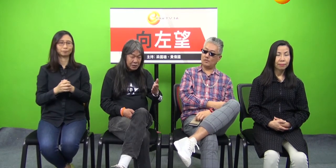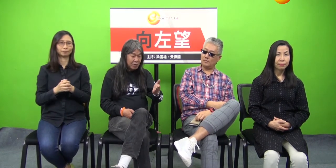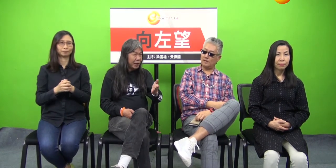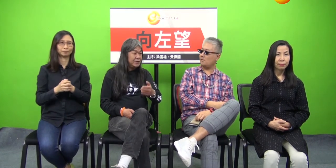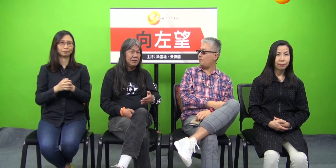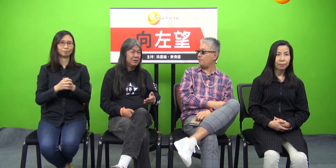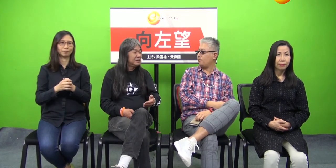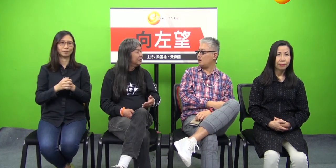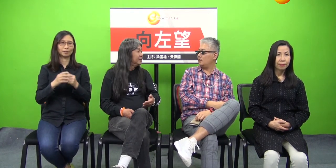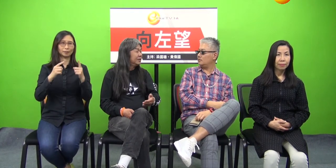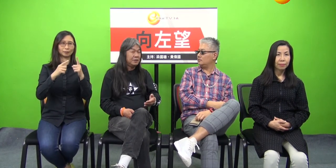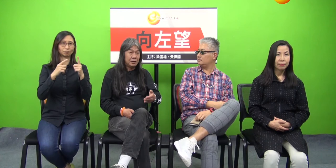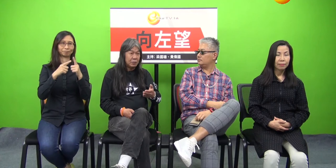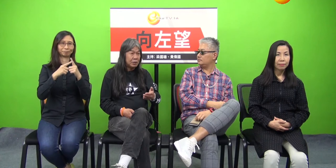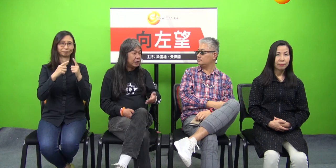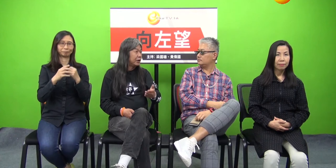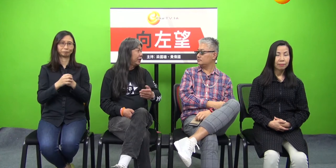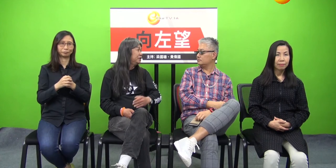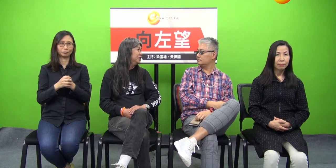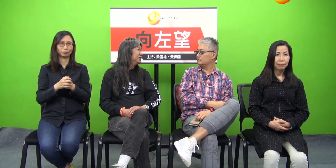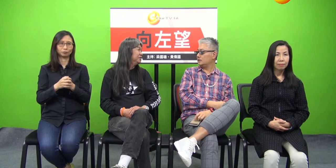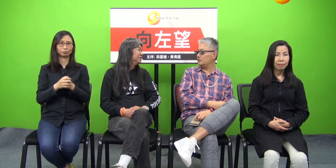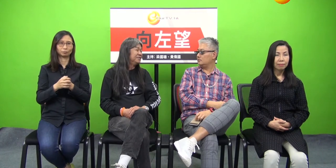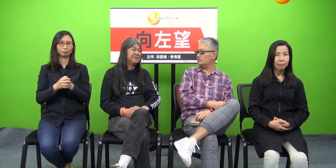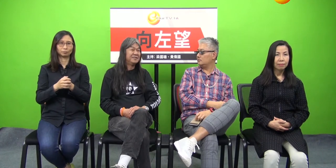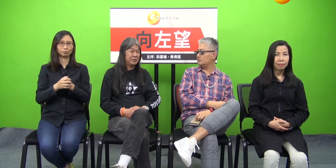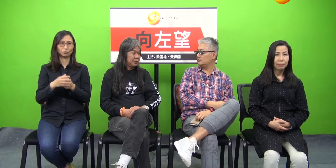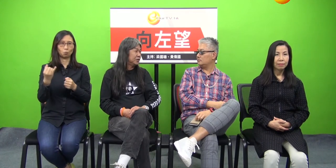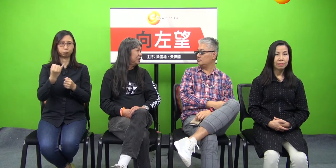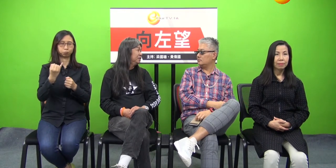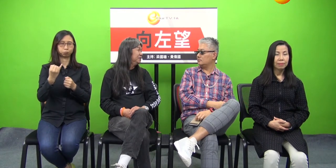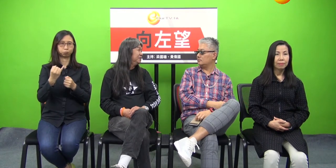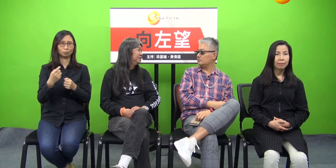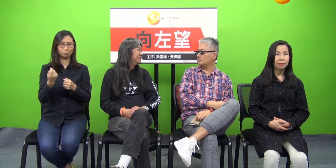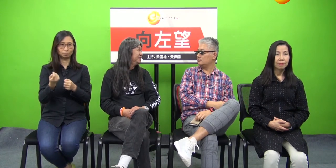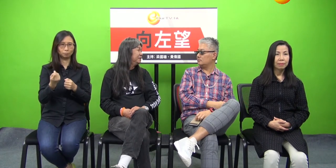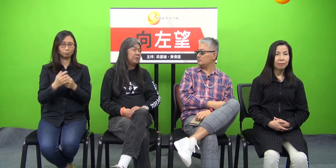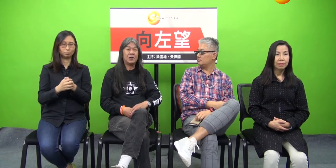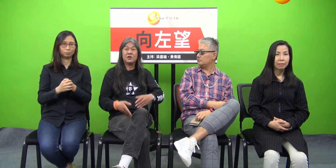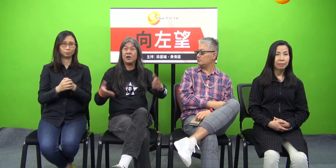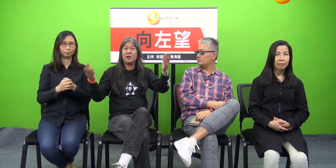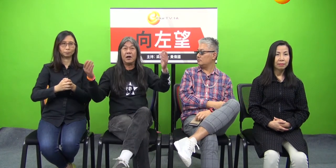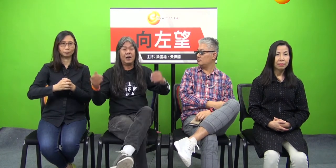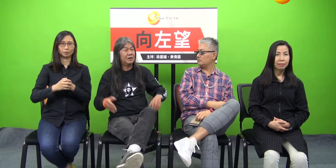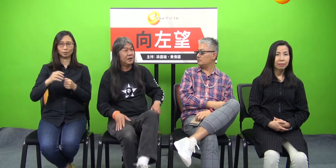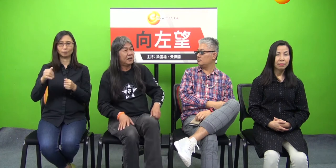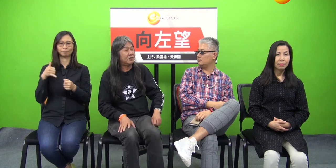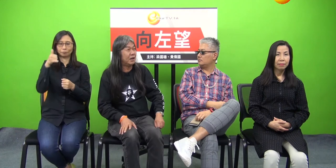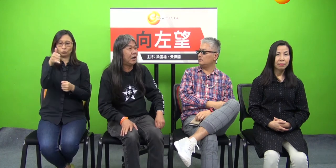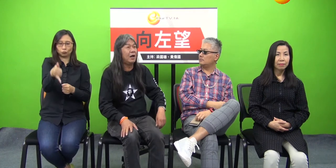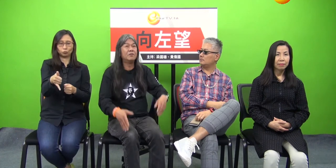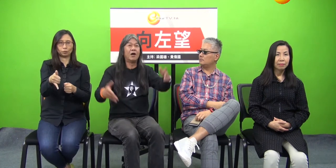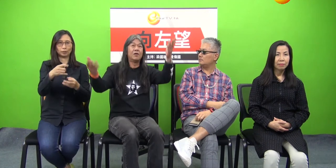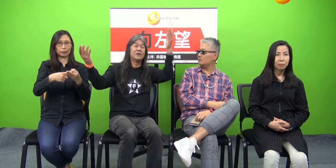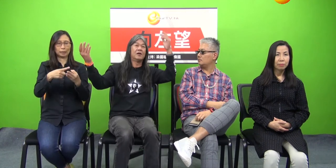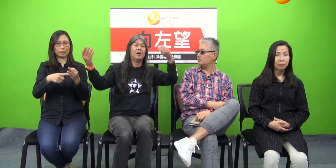人狗幾賤？人哋咪定你幾賤？係 咯， 就咁簡單。咪跟住出嚟講啊！而家林鄭話：，